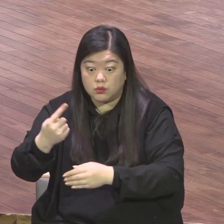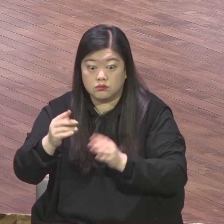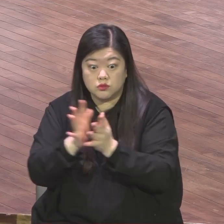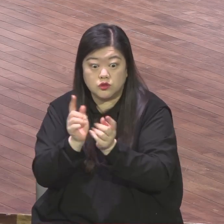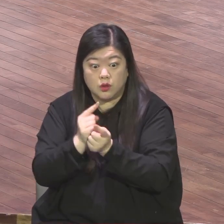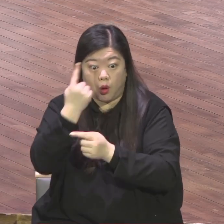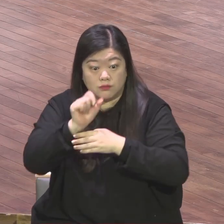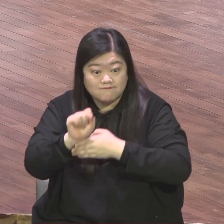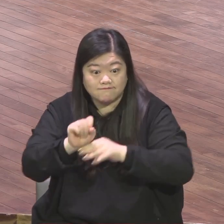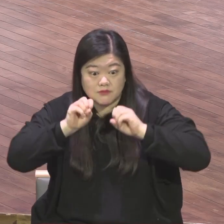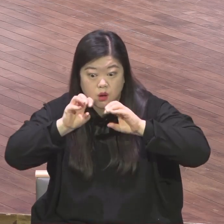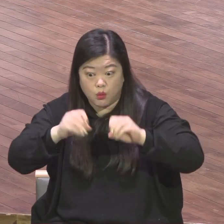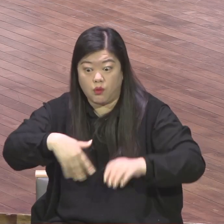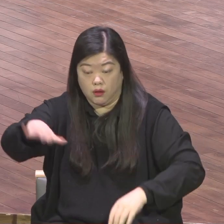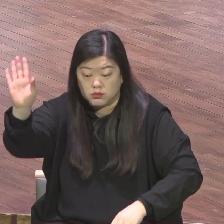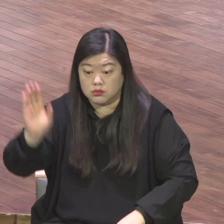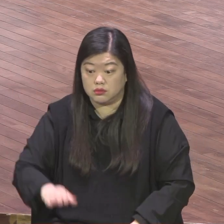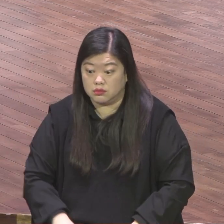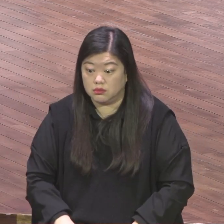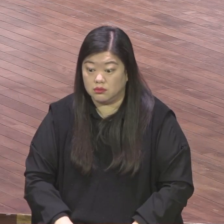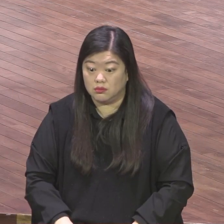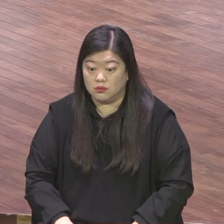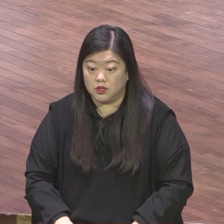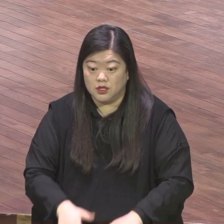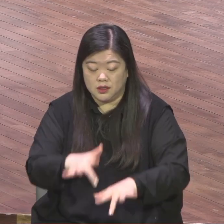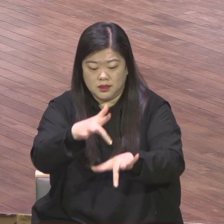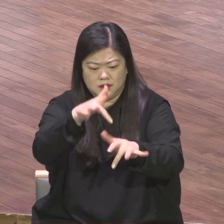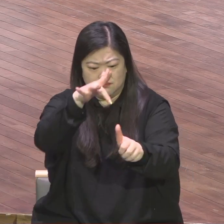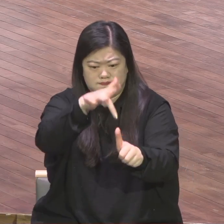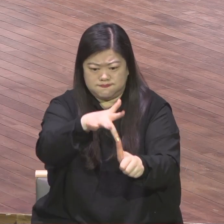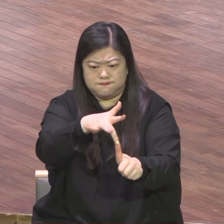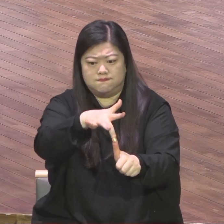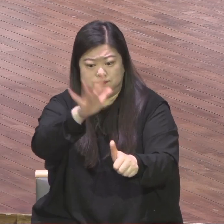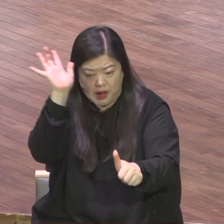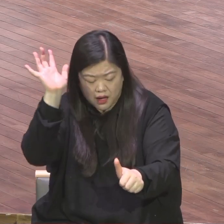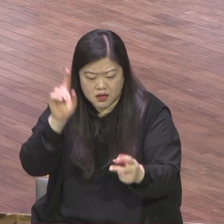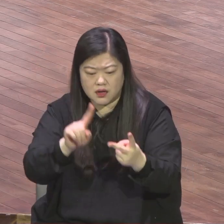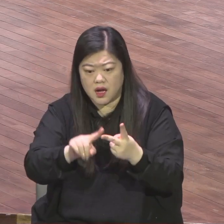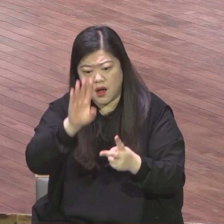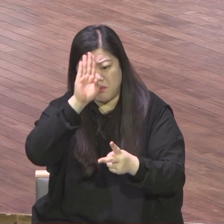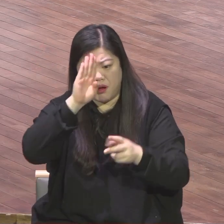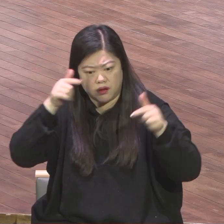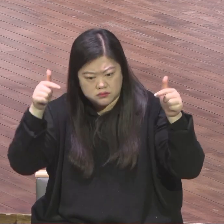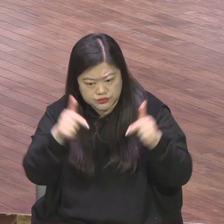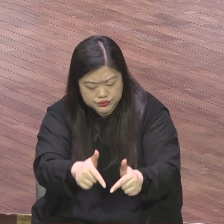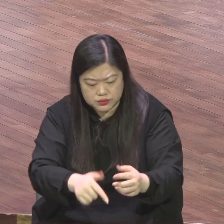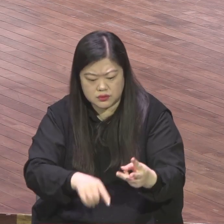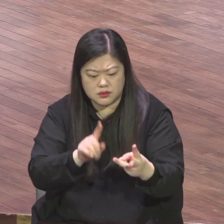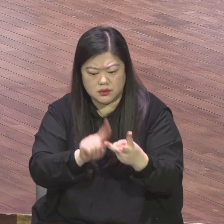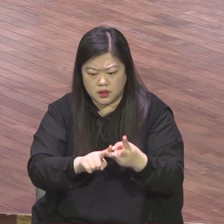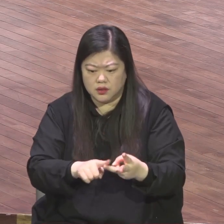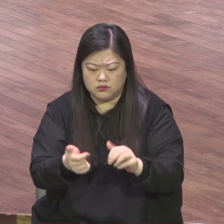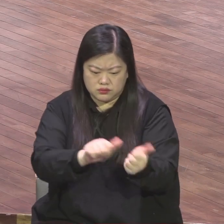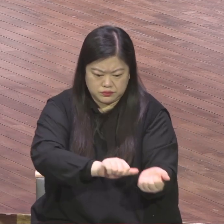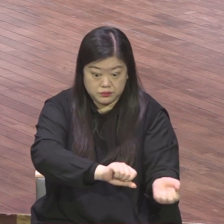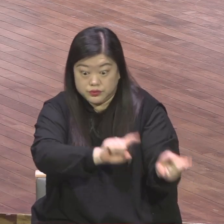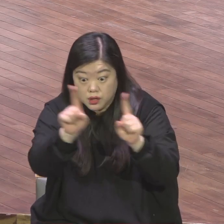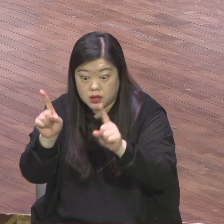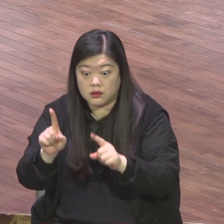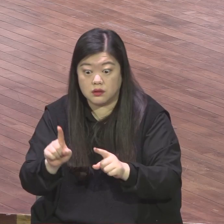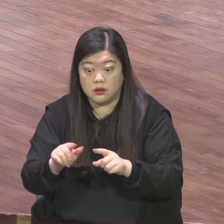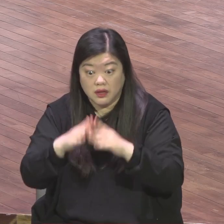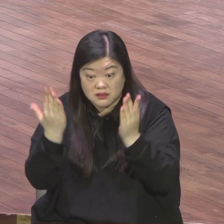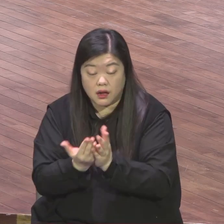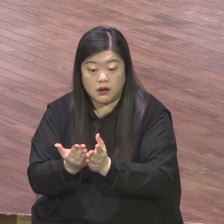사람, 어? 정신 돌아간 사람, 귀신 들린 사람, 심지어 죽은 사람까지 살려내면서 현장 뛰었다고요.